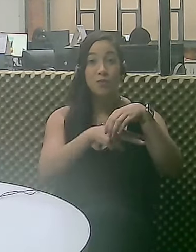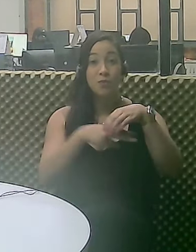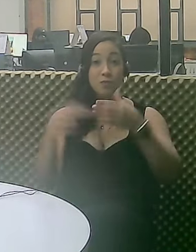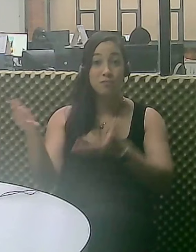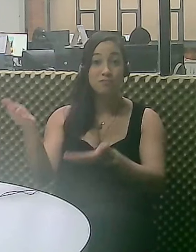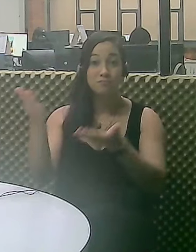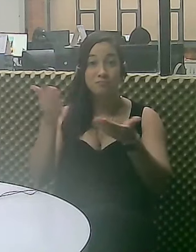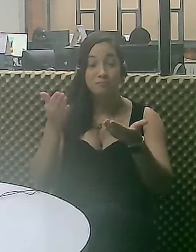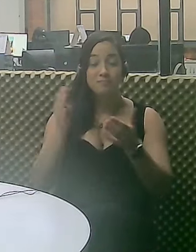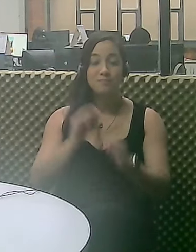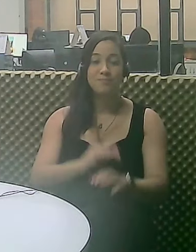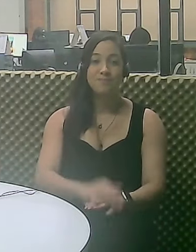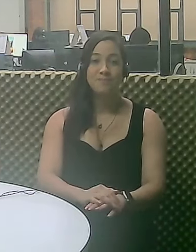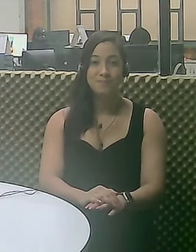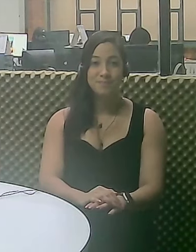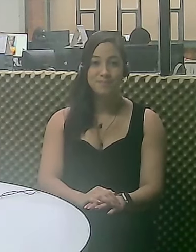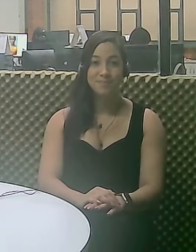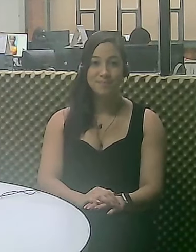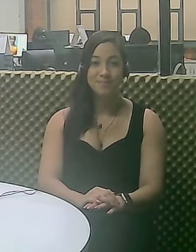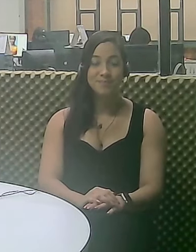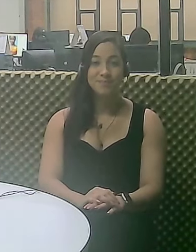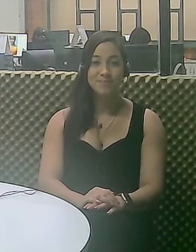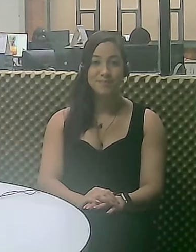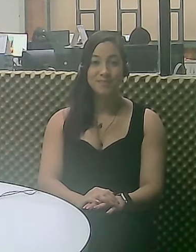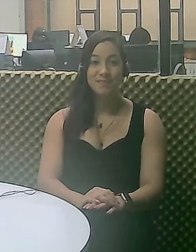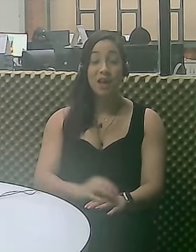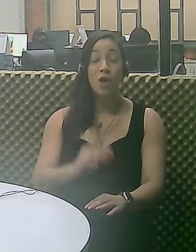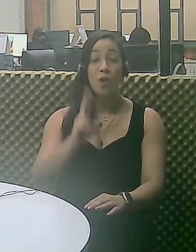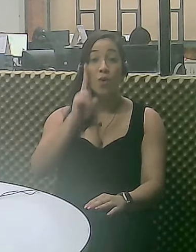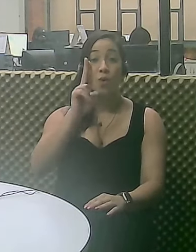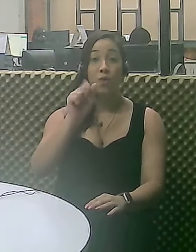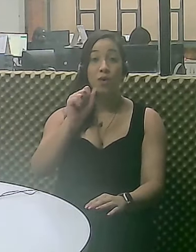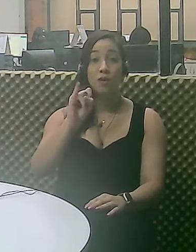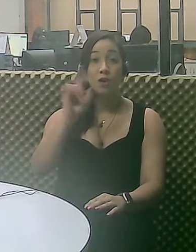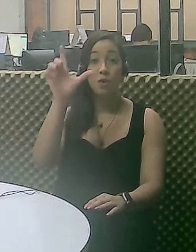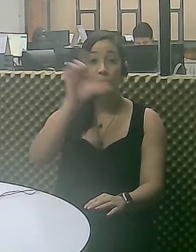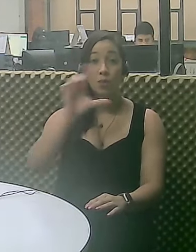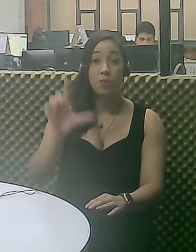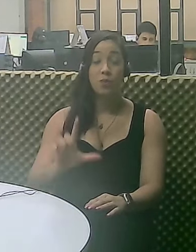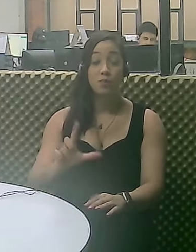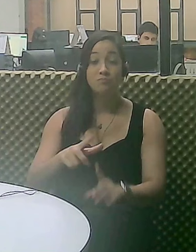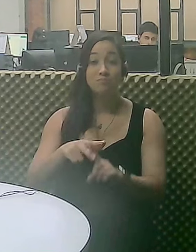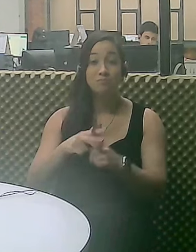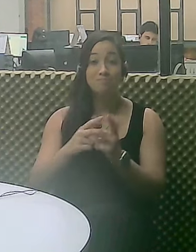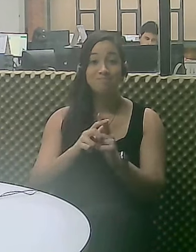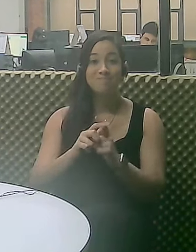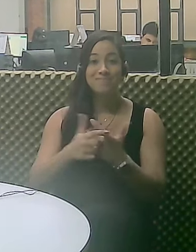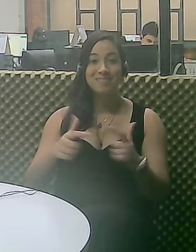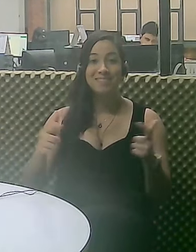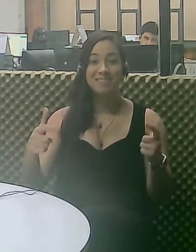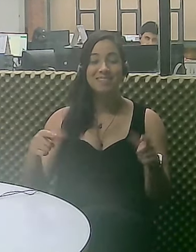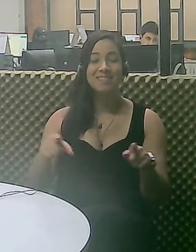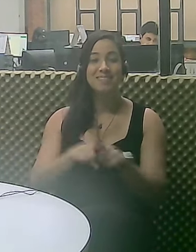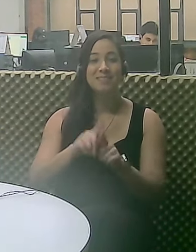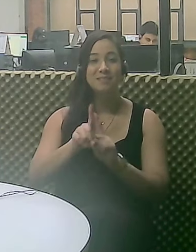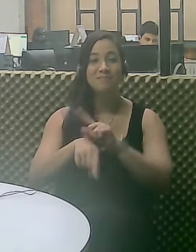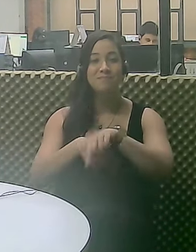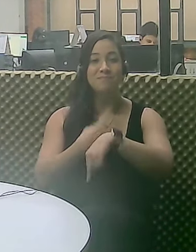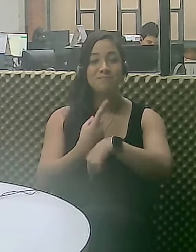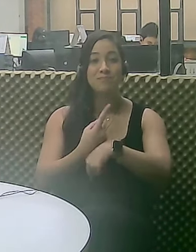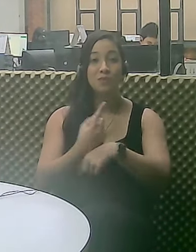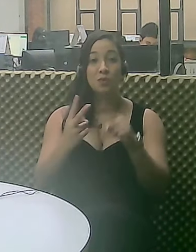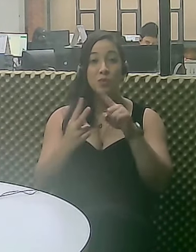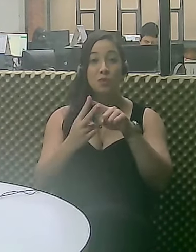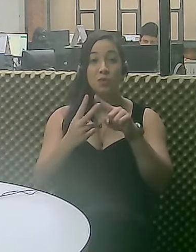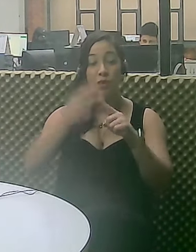será instalado. E aqui na Wylo Resort, as obras de reforma e ampliação também avançam, com